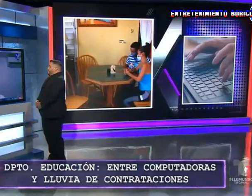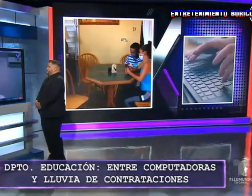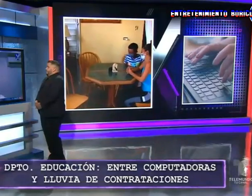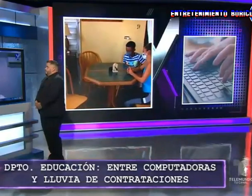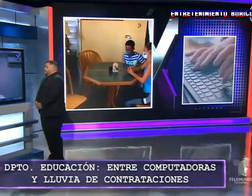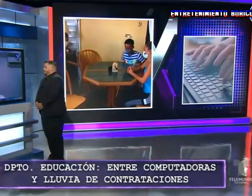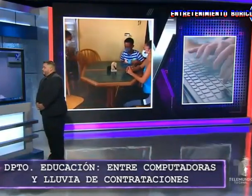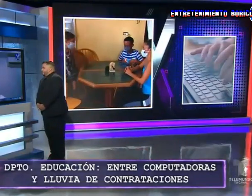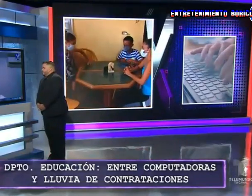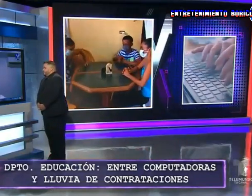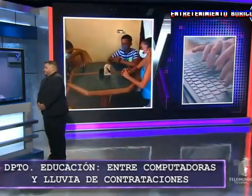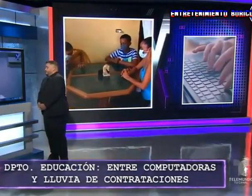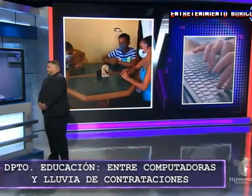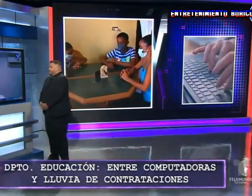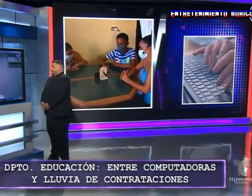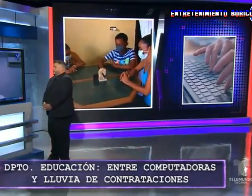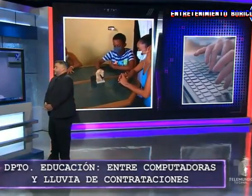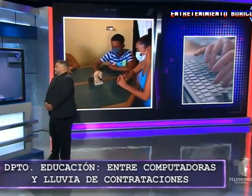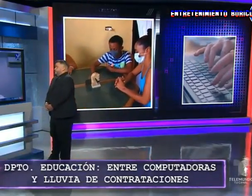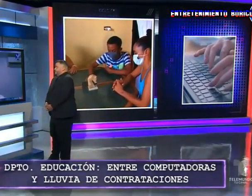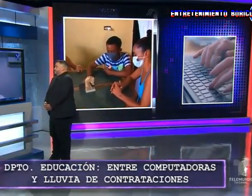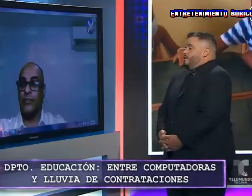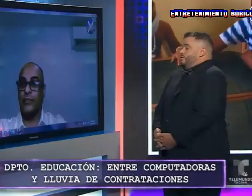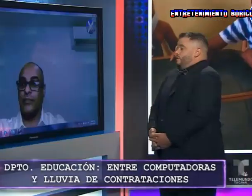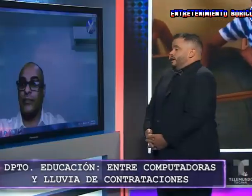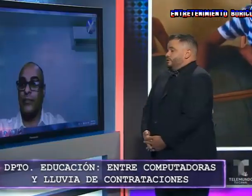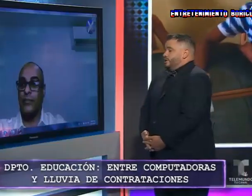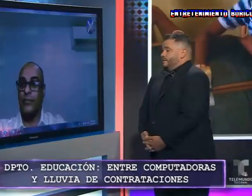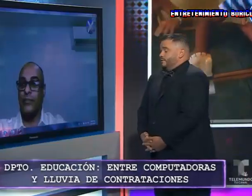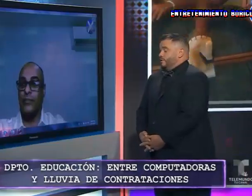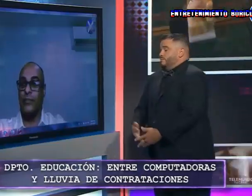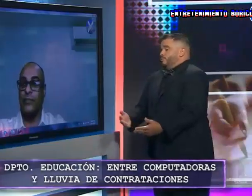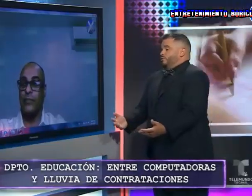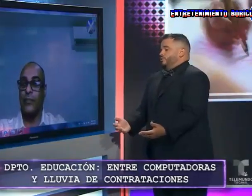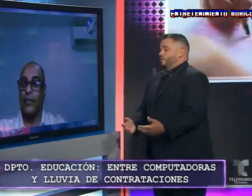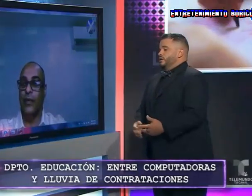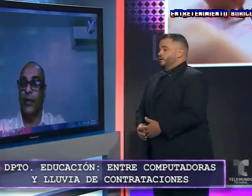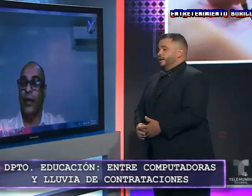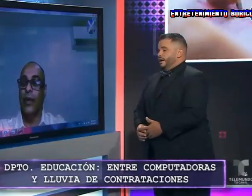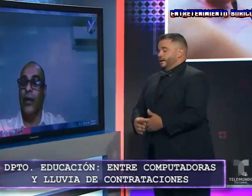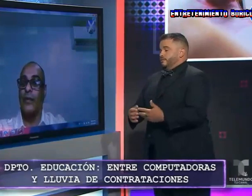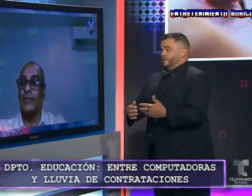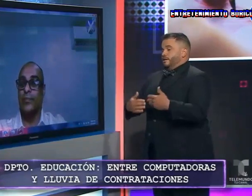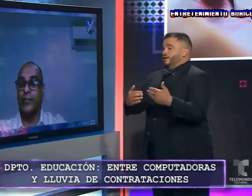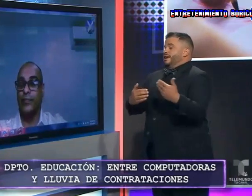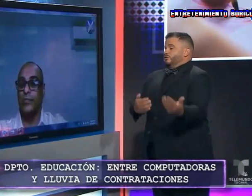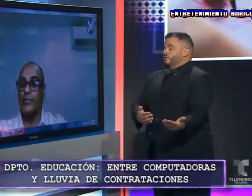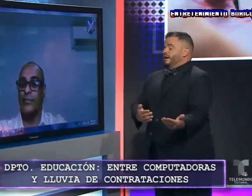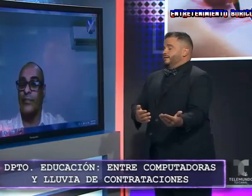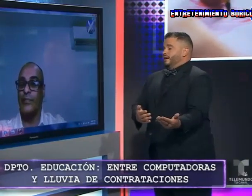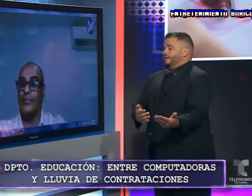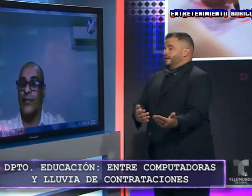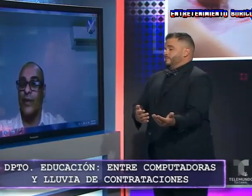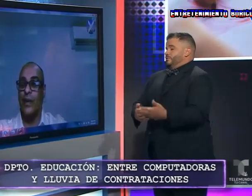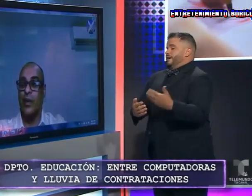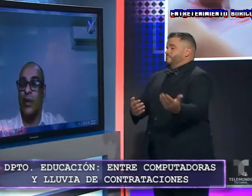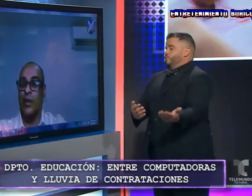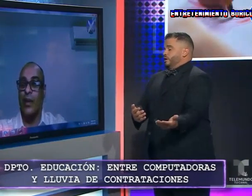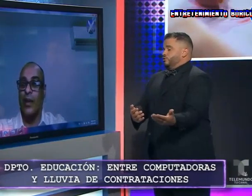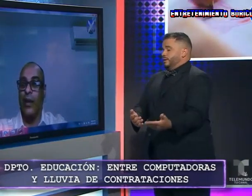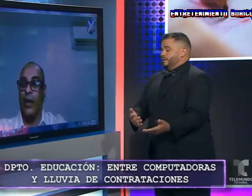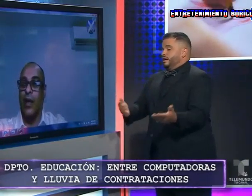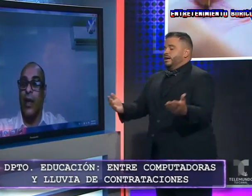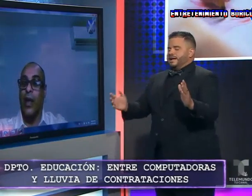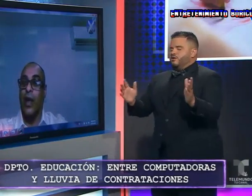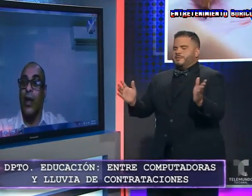los tribunales previos al Tribunal Supremo no entendieron eso y dieron valor a esos señalamientos al punto de que le dieron la razón a esa persona que